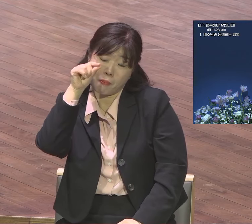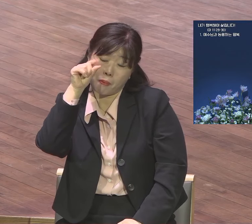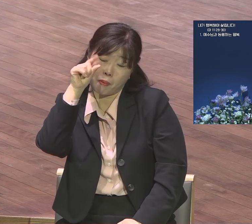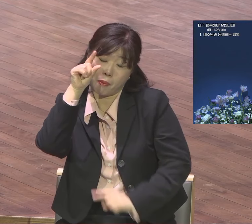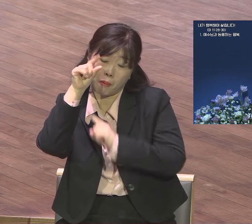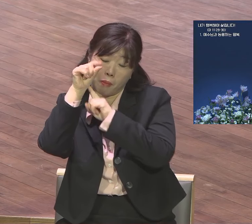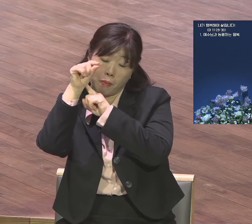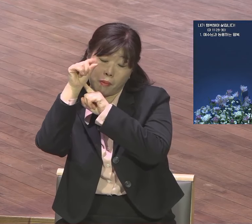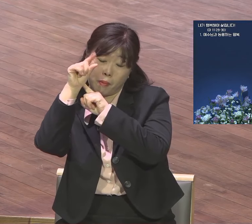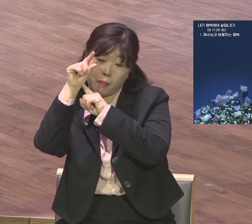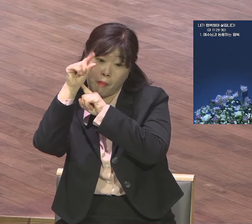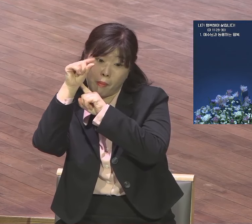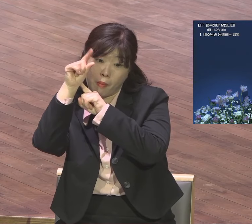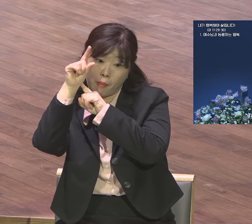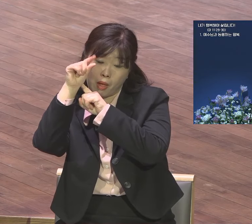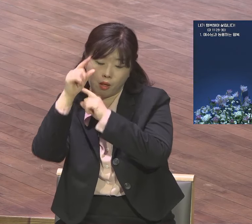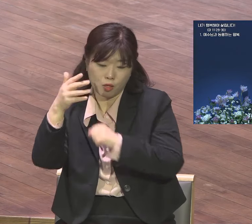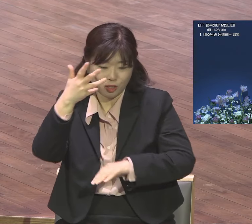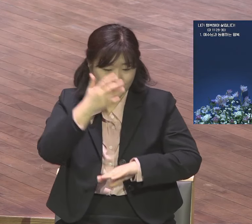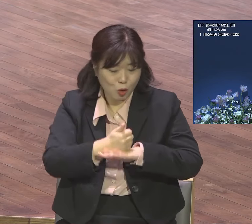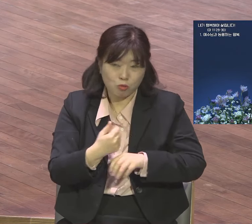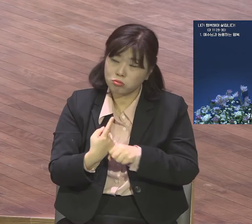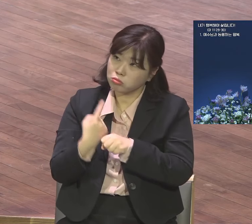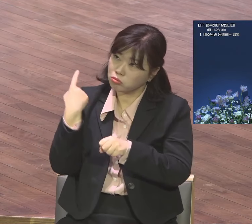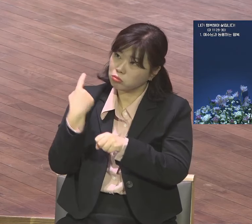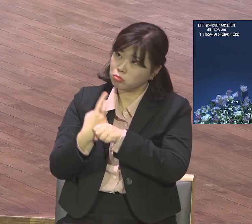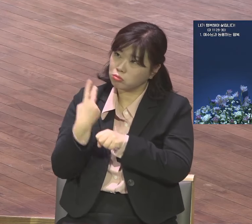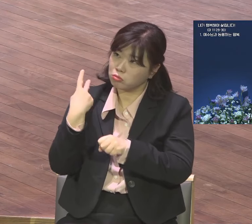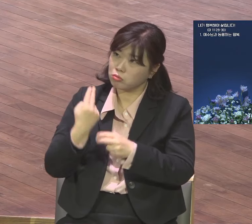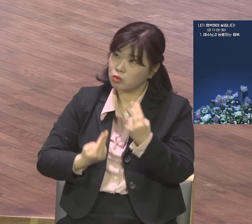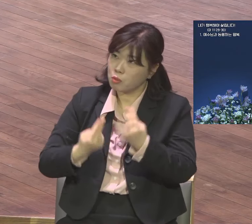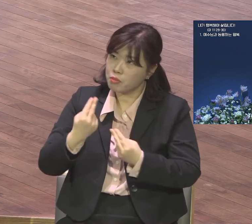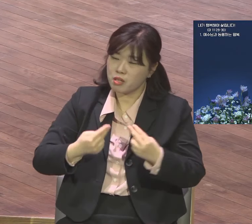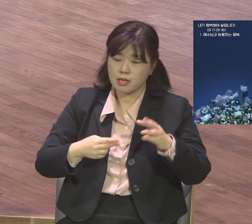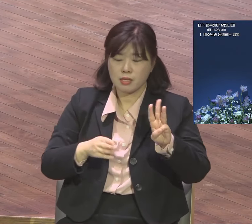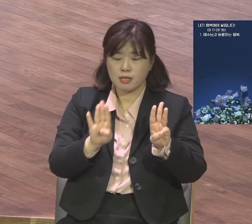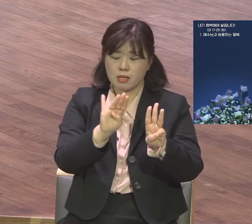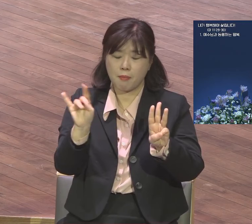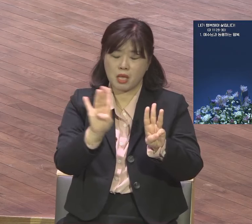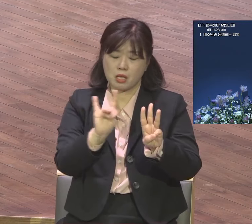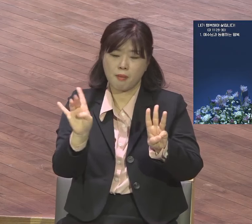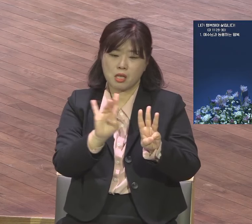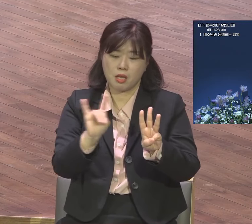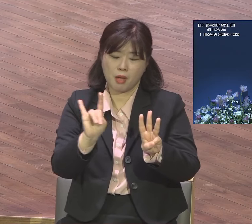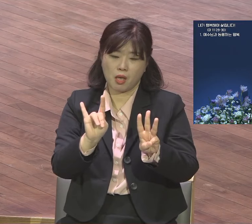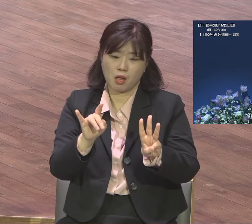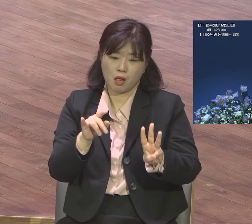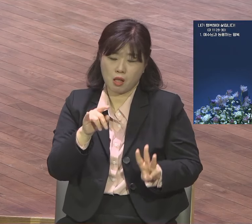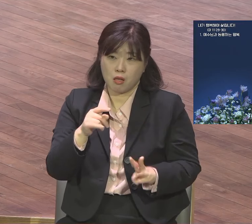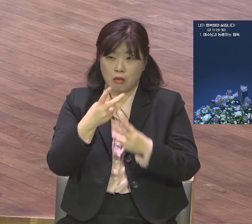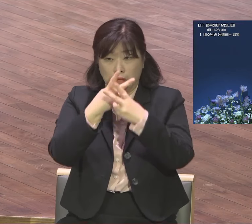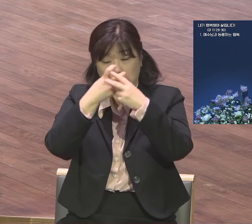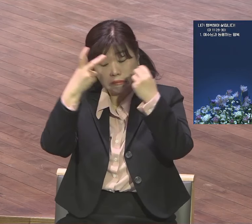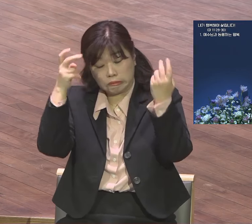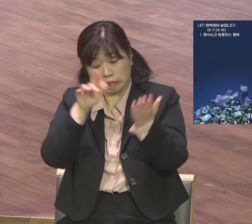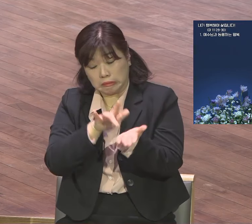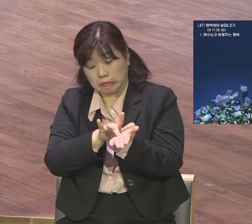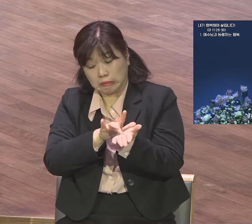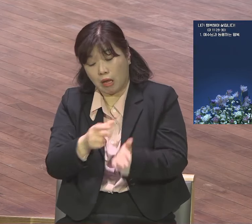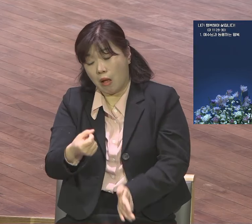기준으로 3조 원대로 급성장한 것입니다. 국내 최대 기업인 삼성전자도 수면